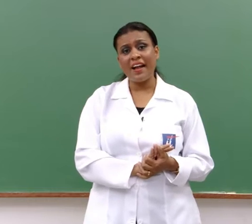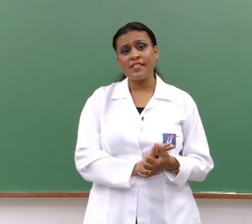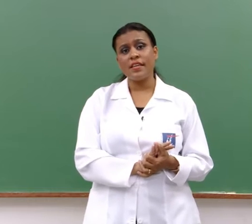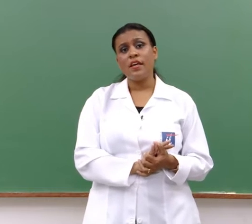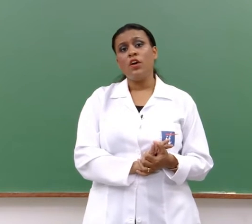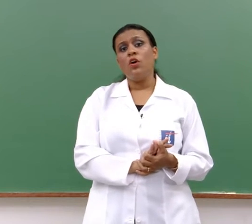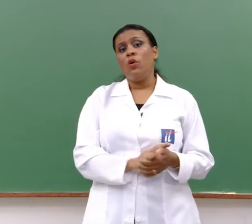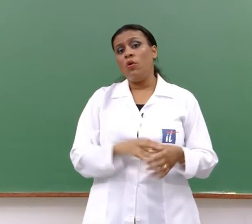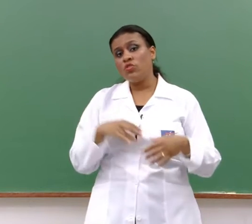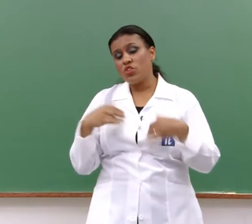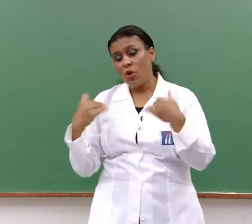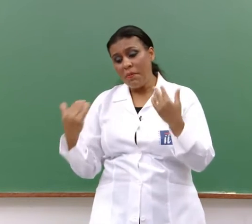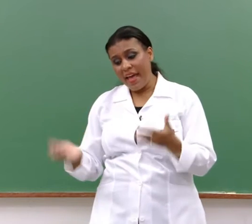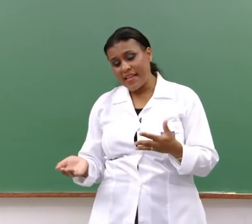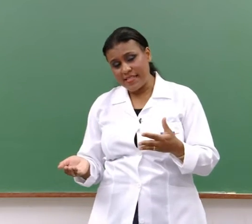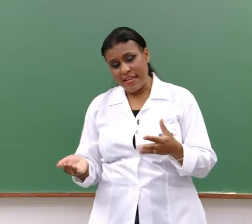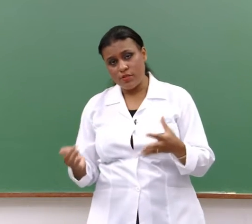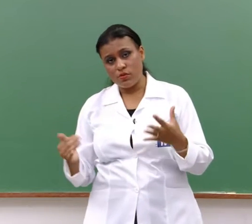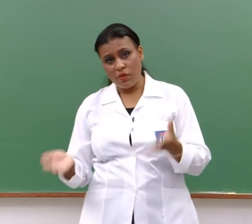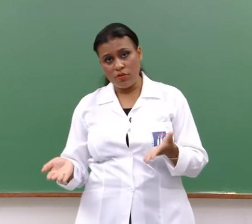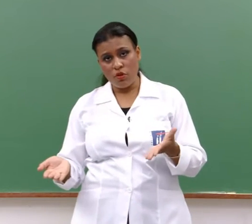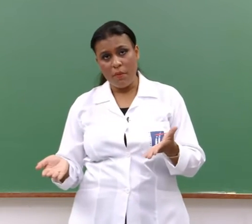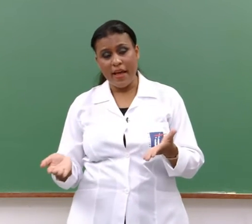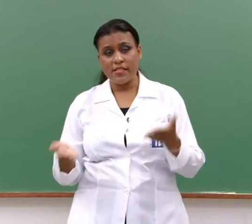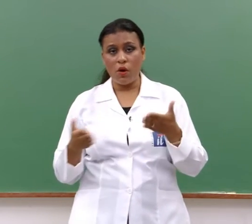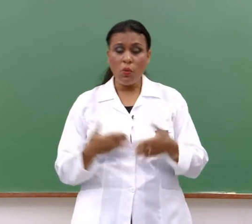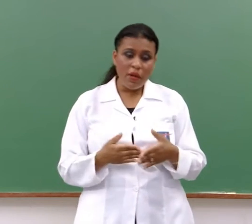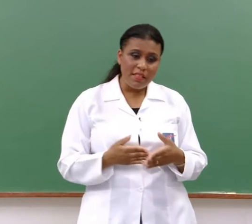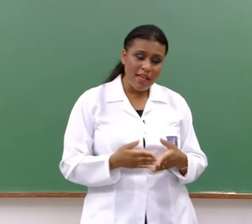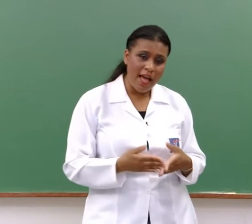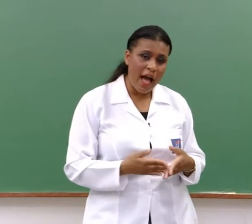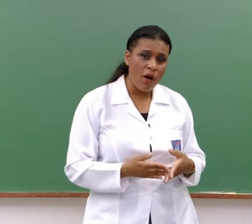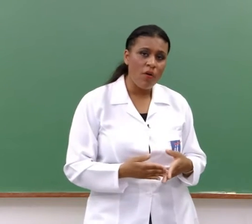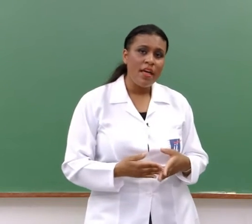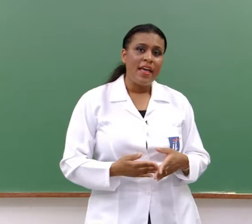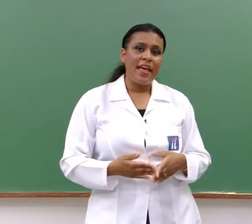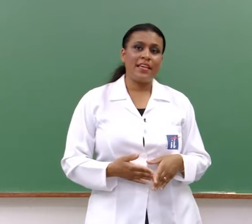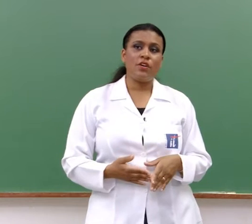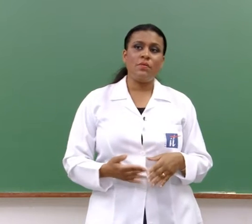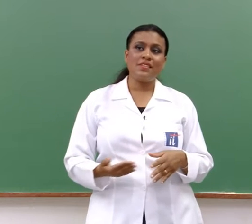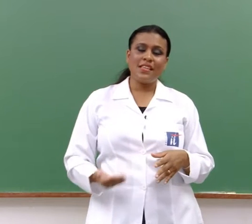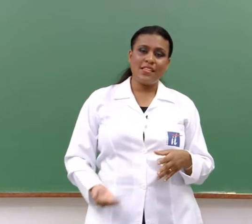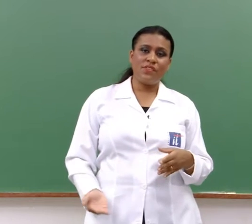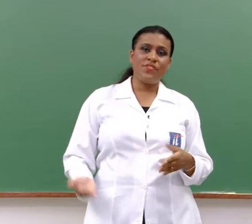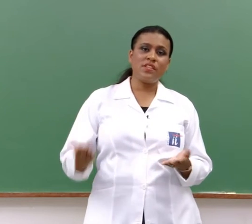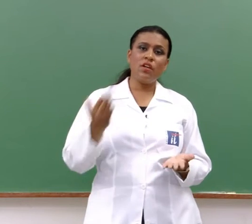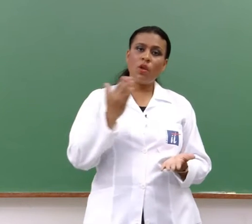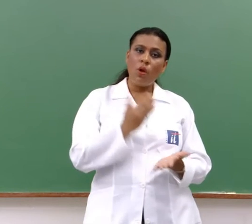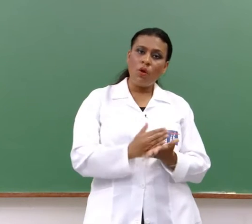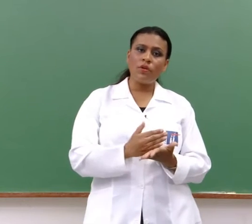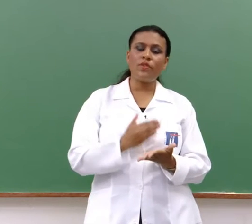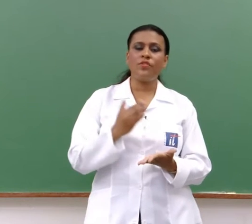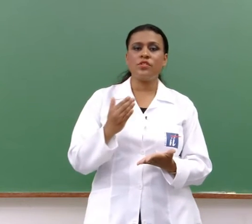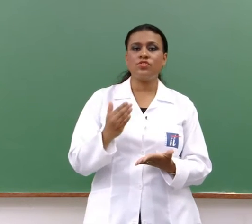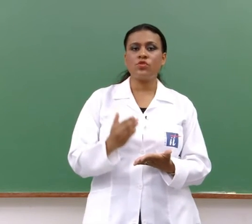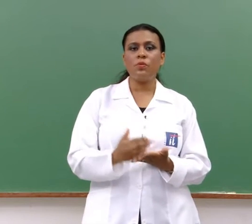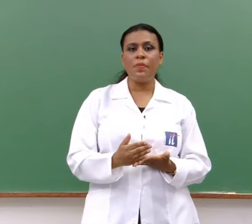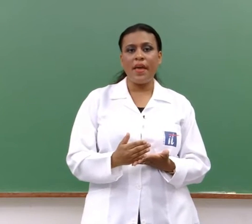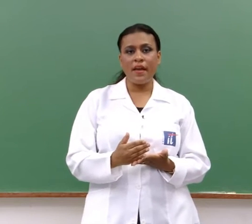comunicar-se. Onde começa isso? Quando começa? O ideal é que começasse a fazer logo que fosse